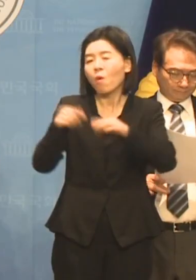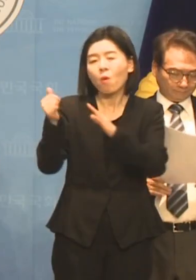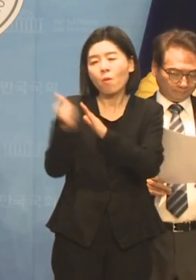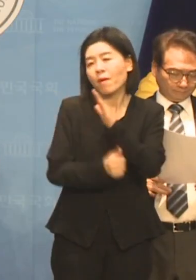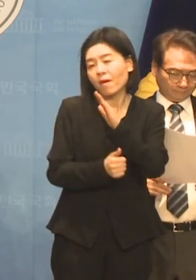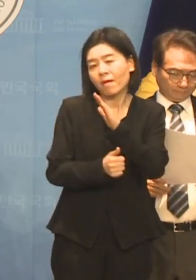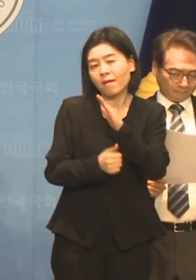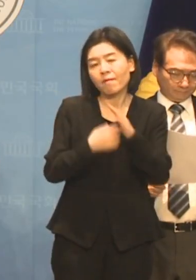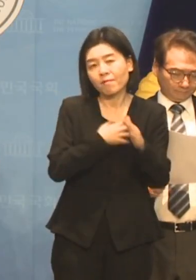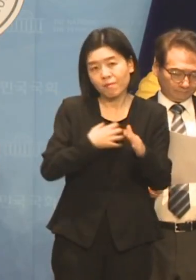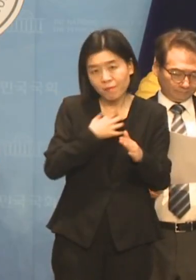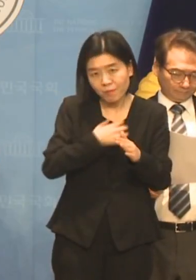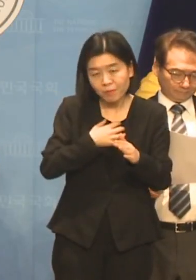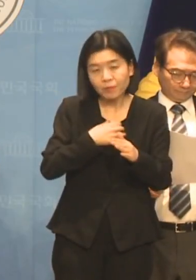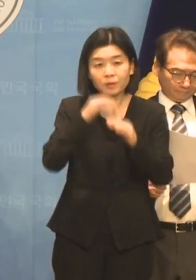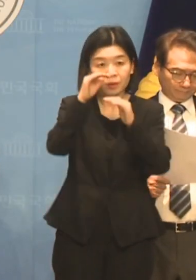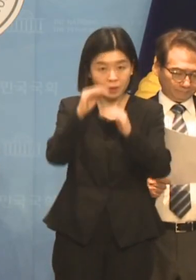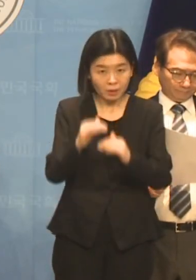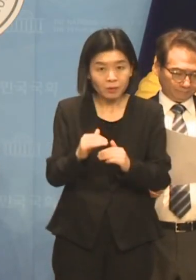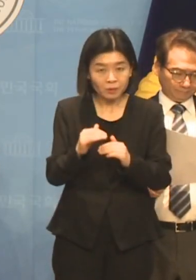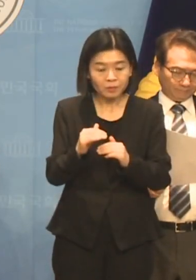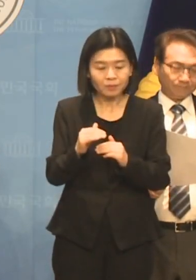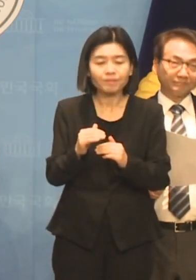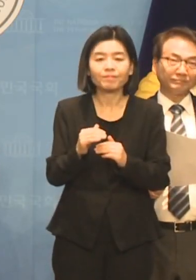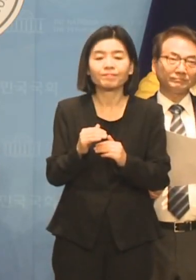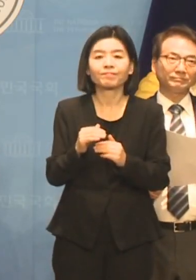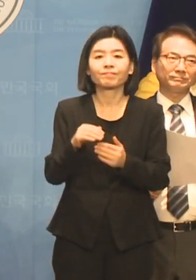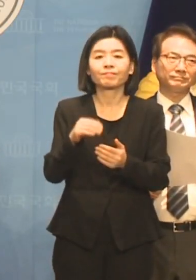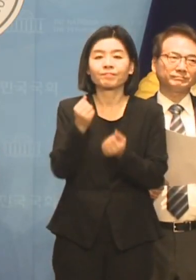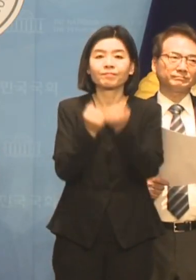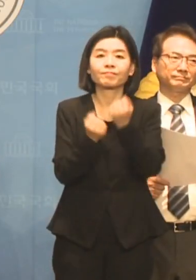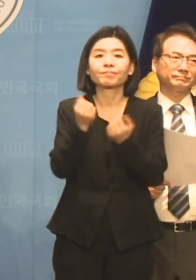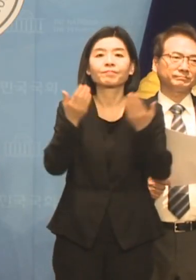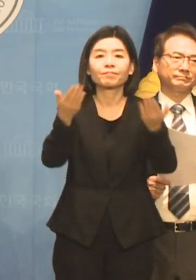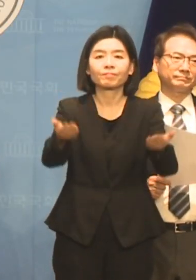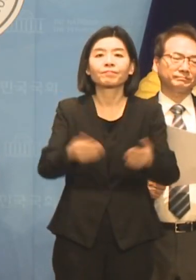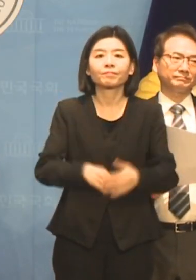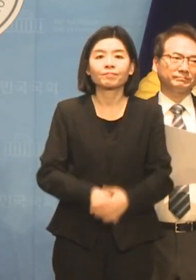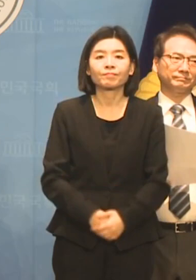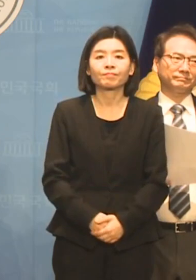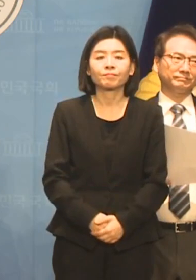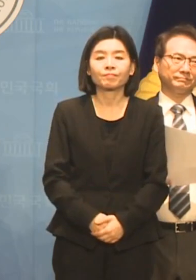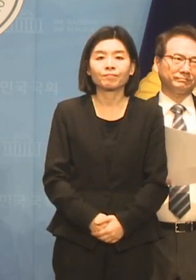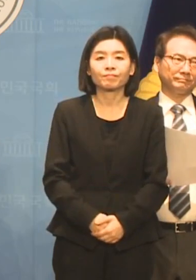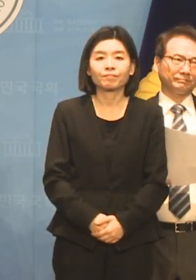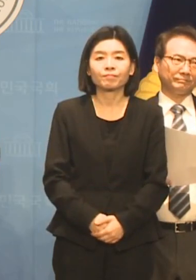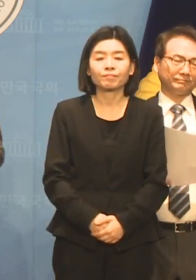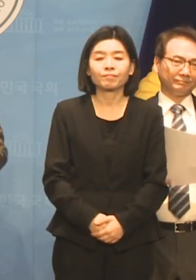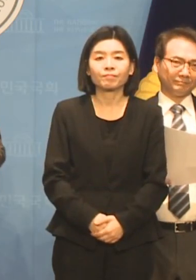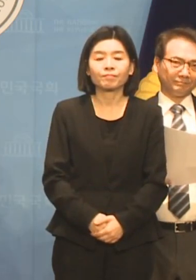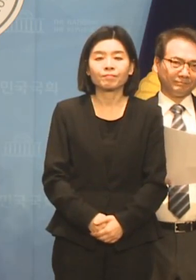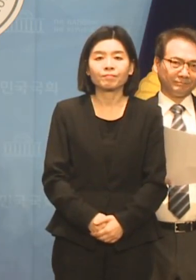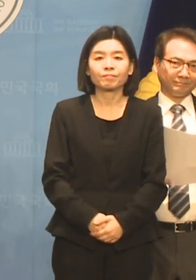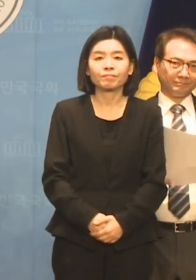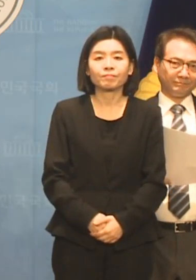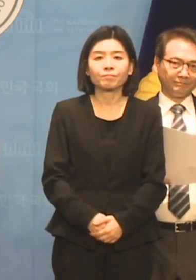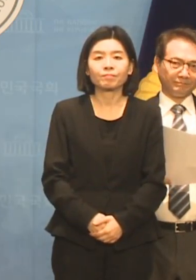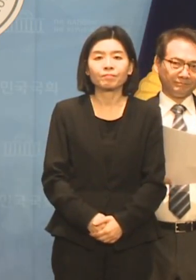오늘 그 내용에 대해서 저희들의 입장을 말씀드리도록 하겠습니다. 성명서를 낭독하겠습니다.